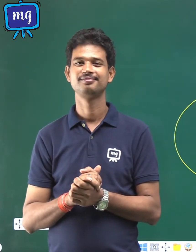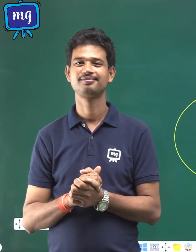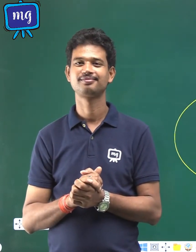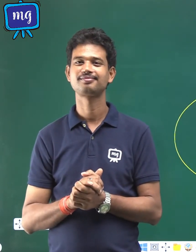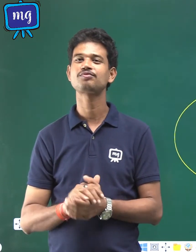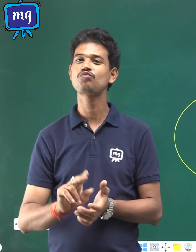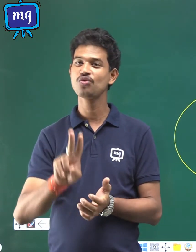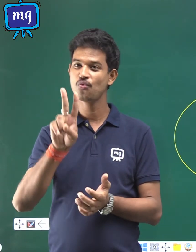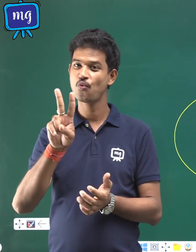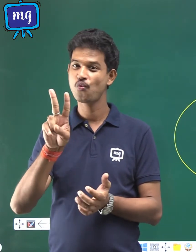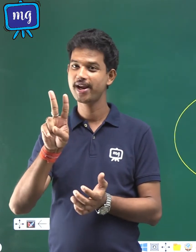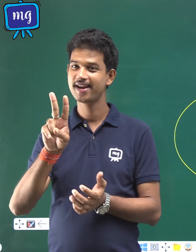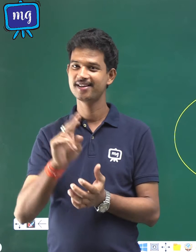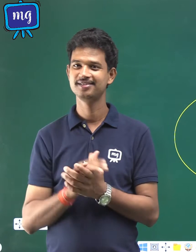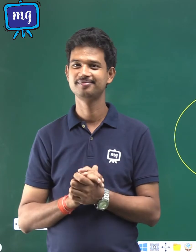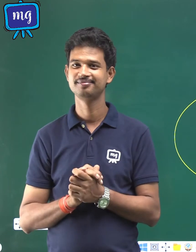V.